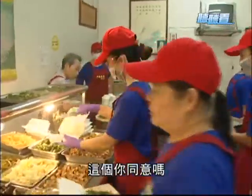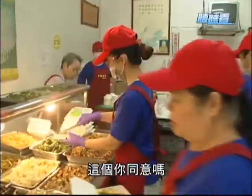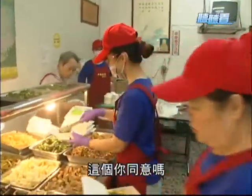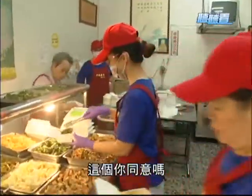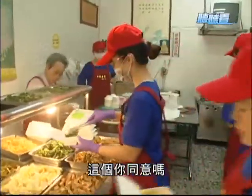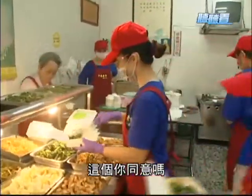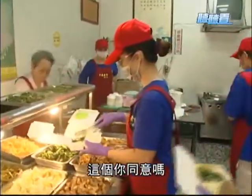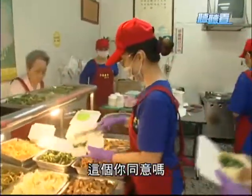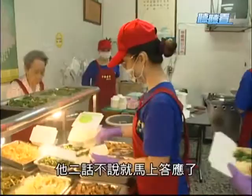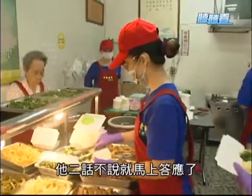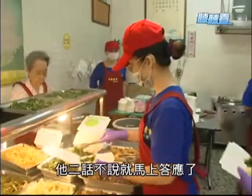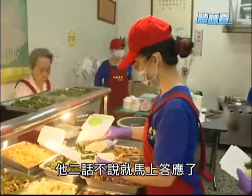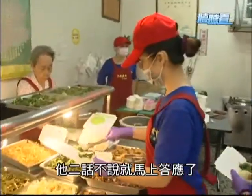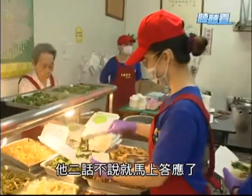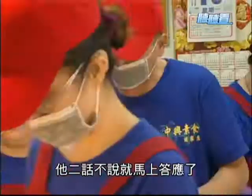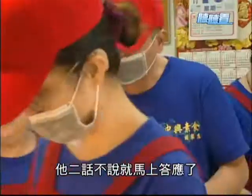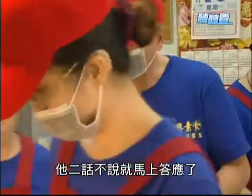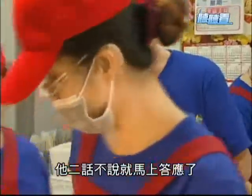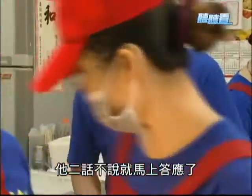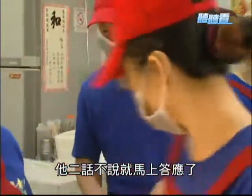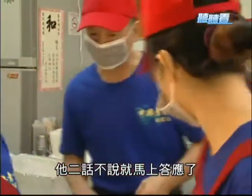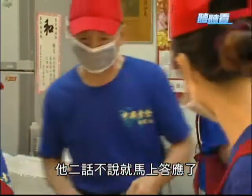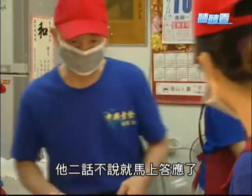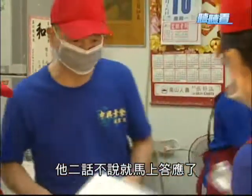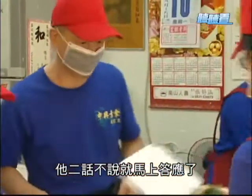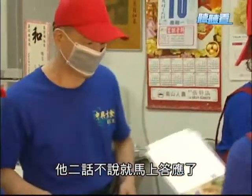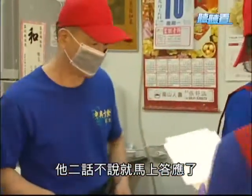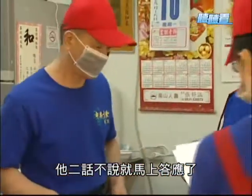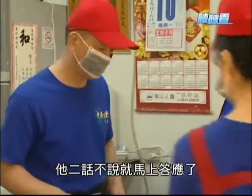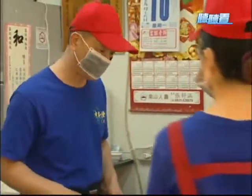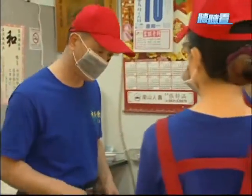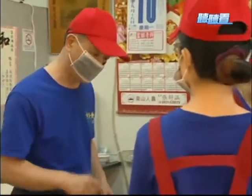吗？他二话不说就马上答应。